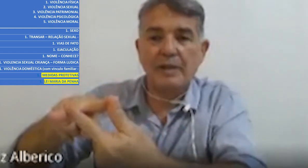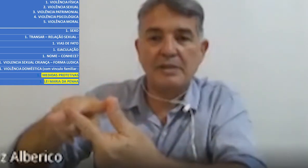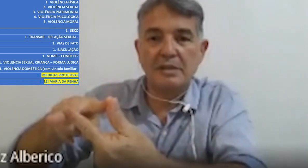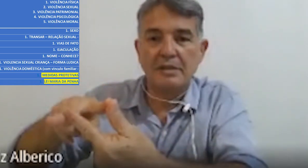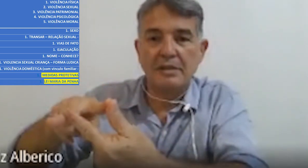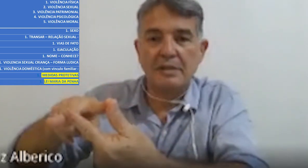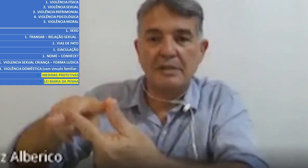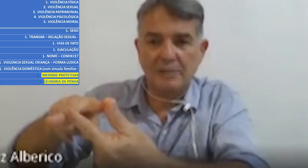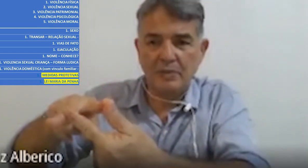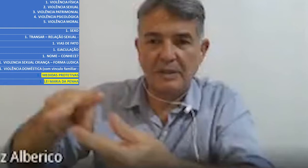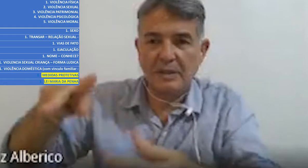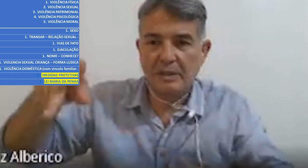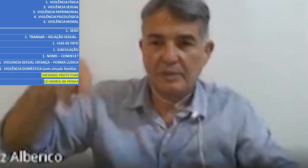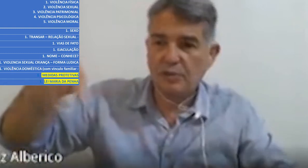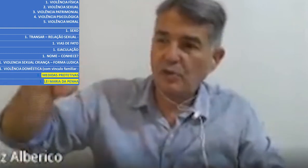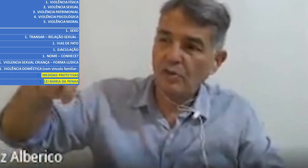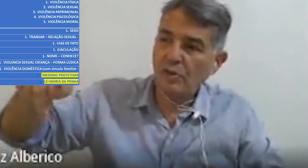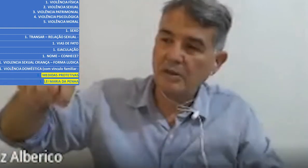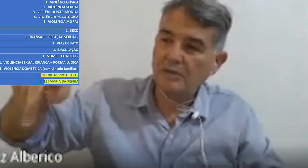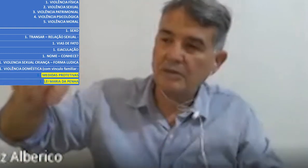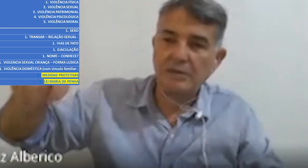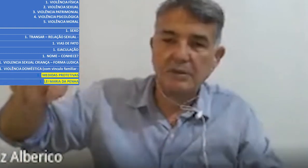pernas. Deu para entender o jogo? Ó,